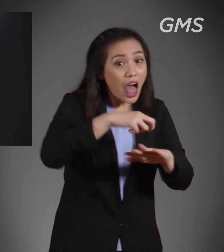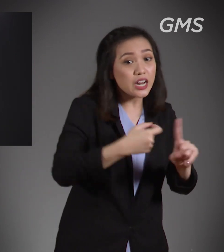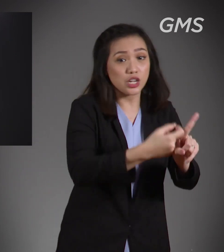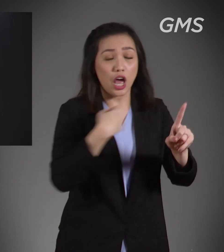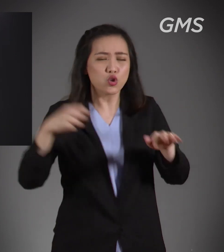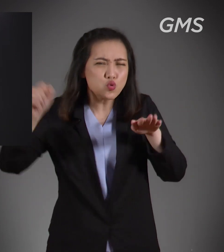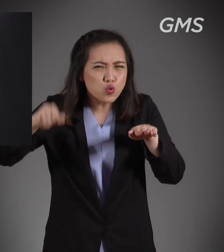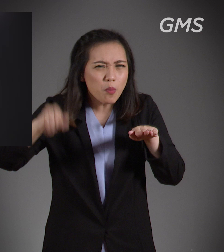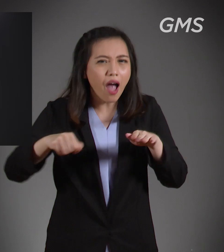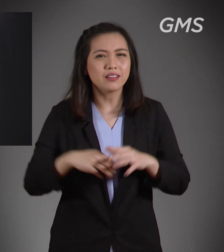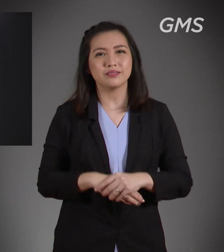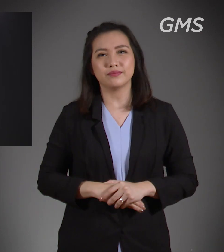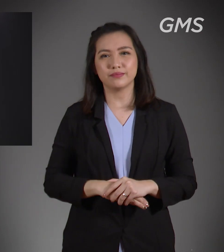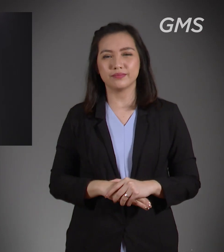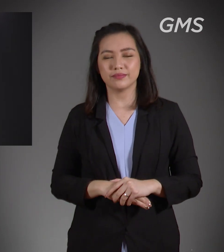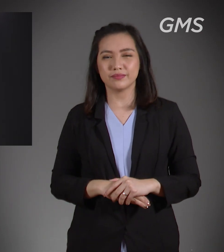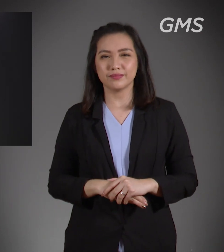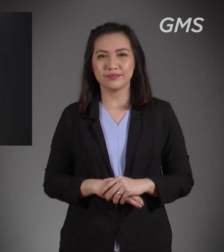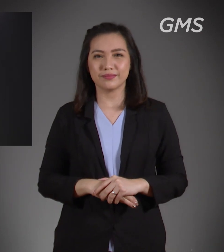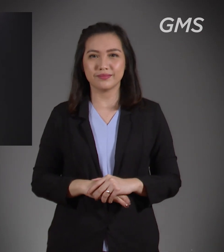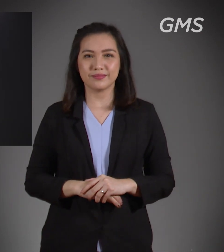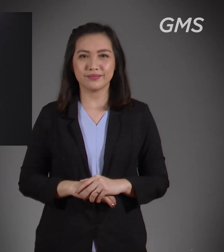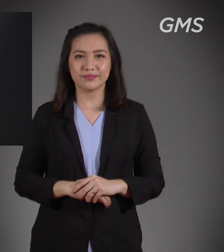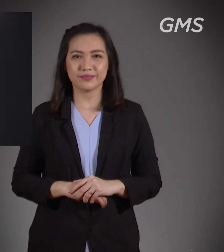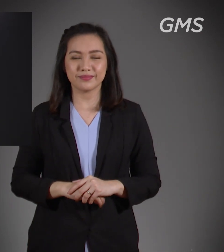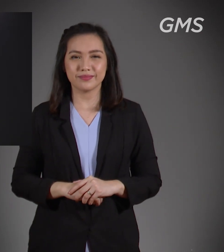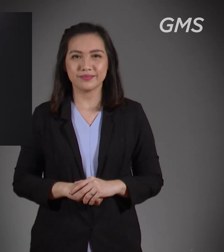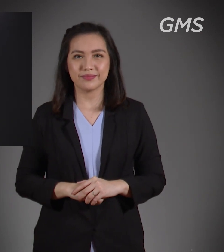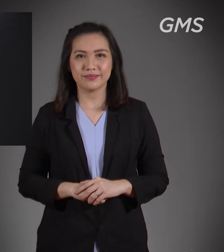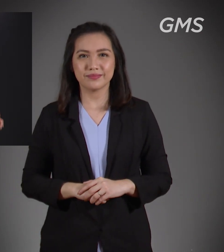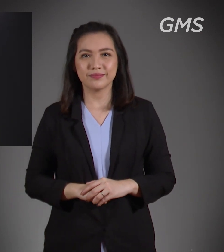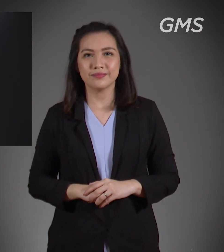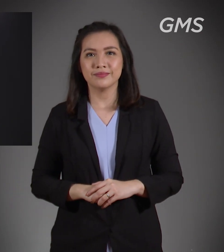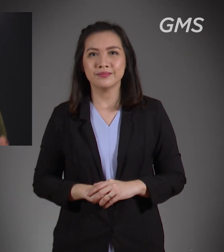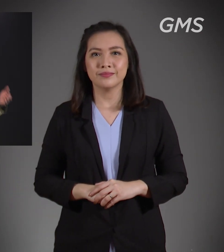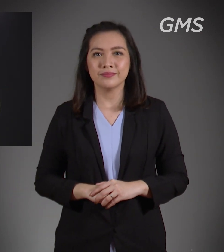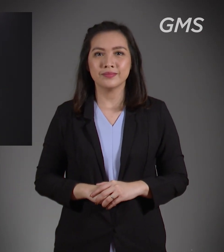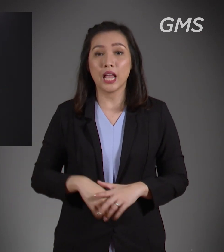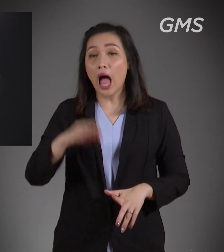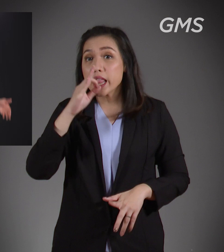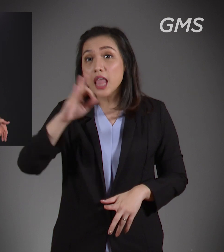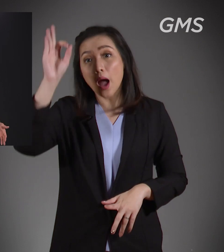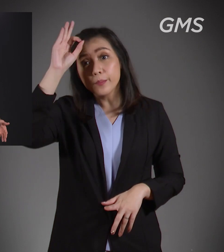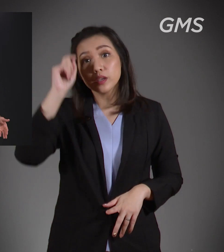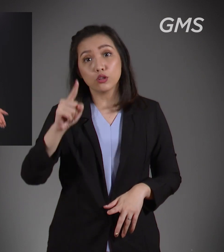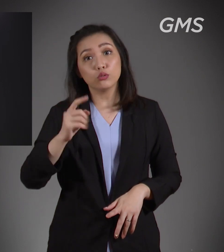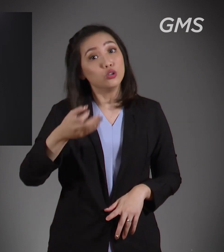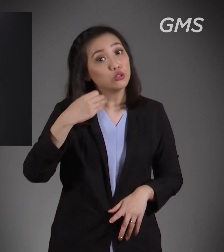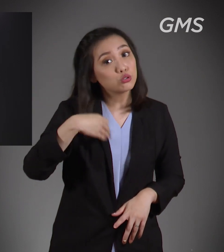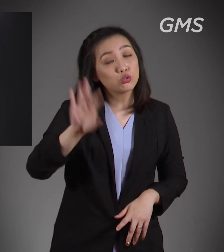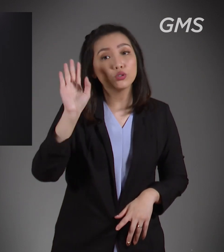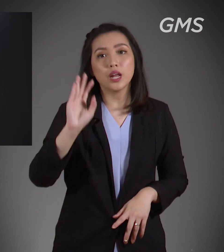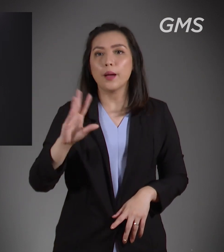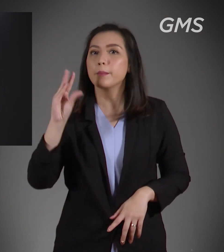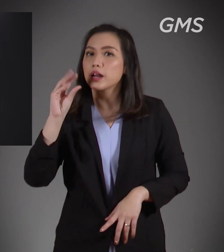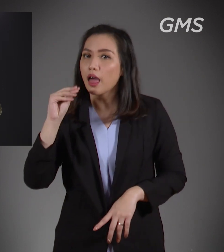gak jadi jatuhkan hukuman pada kami. Bukankah Tuhan berkata sama Semaya, karena mereka berkata begini,